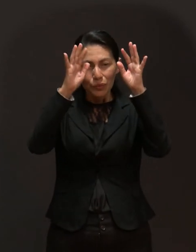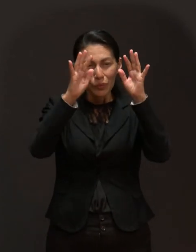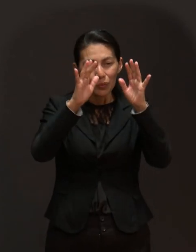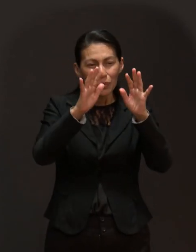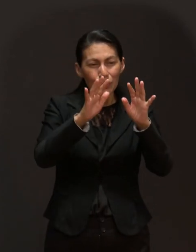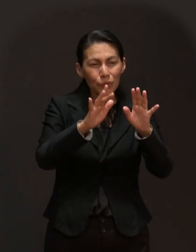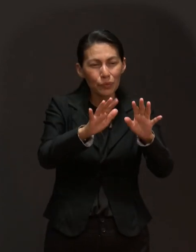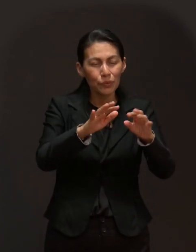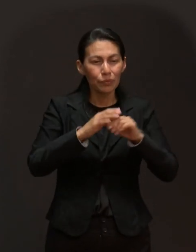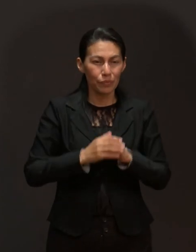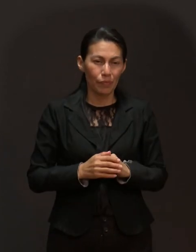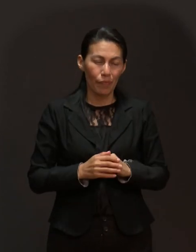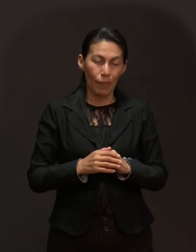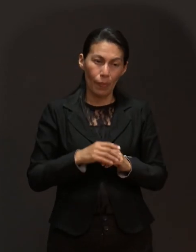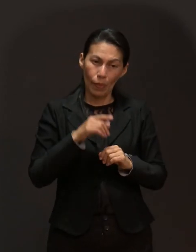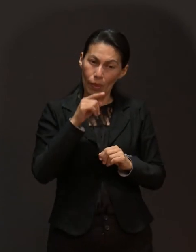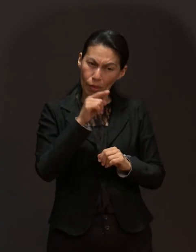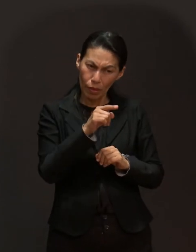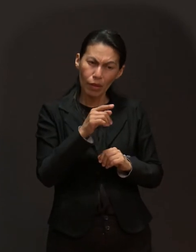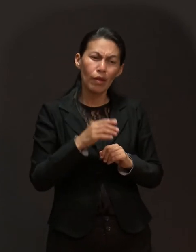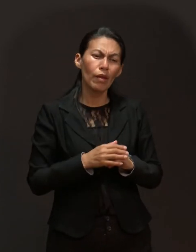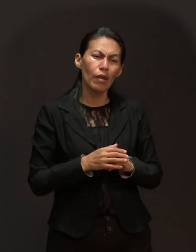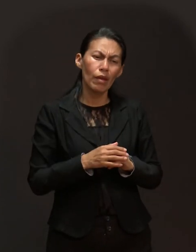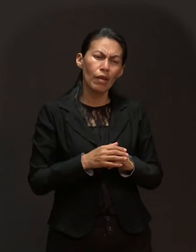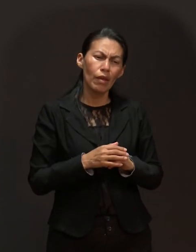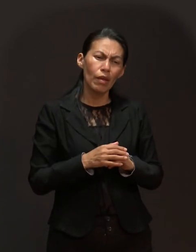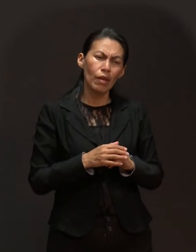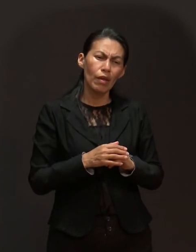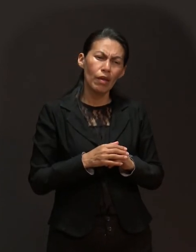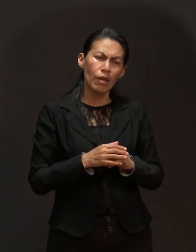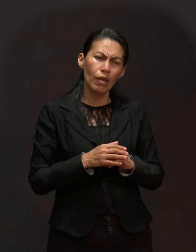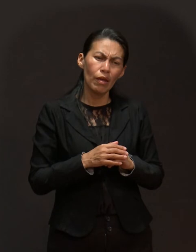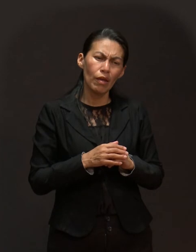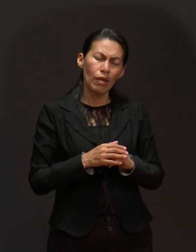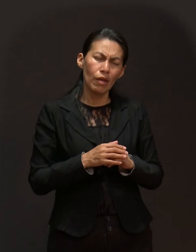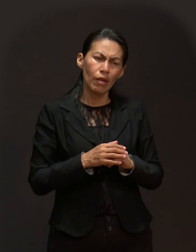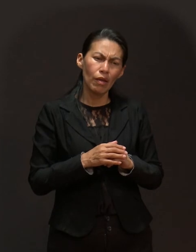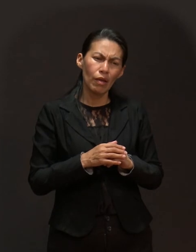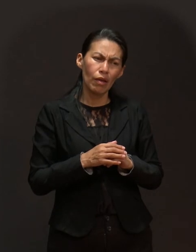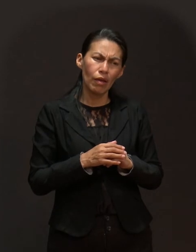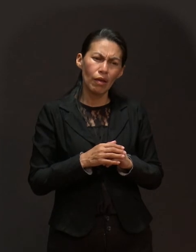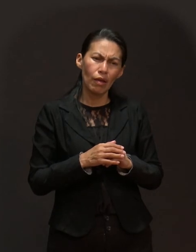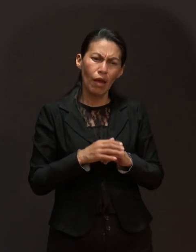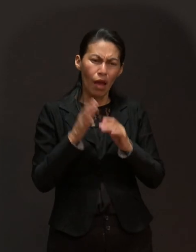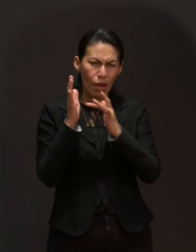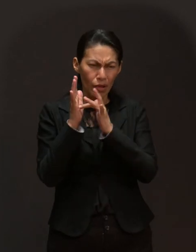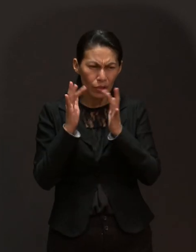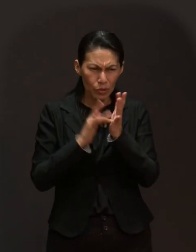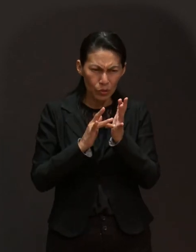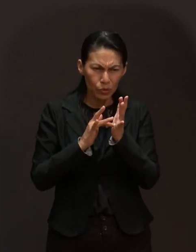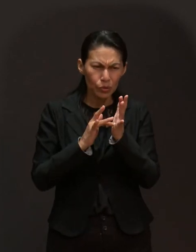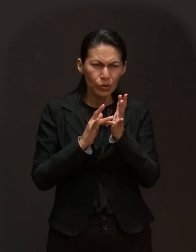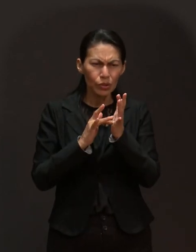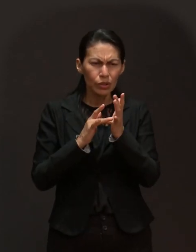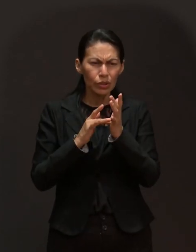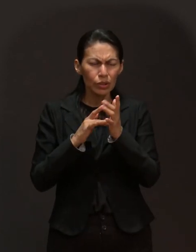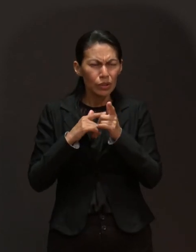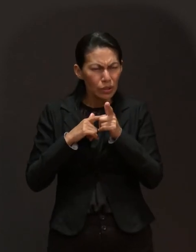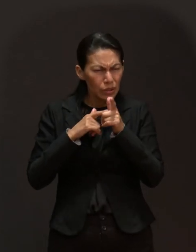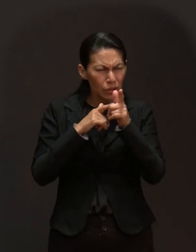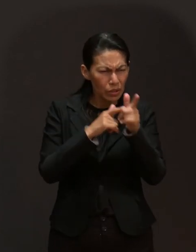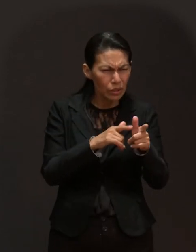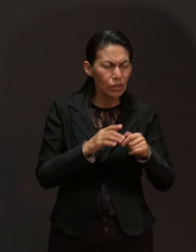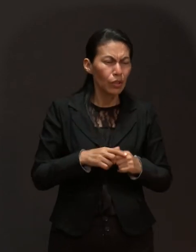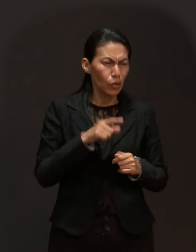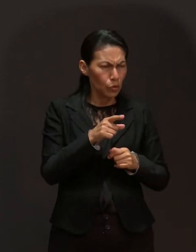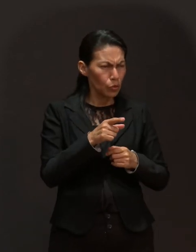quien hace vivo en ti el deseo de seguir a Jesucristo y a través